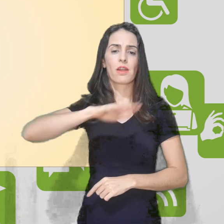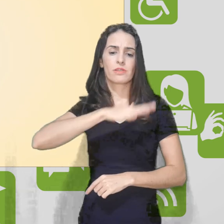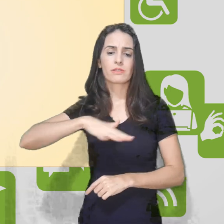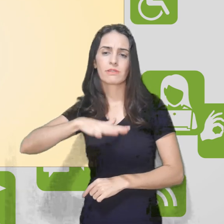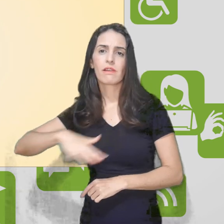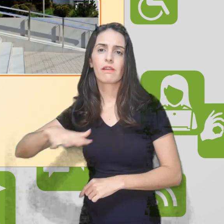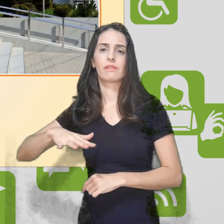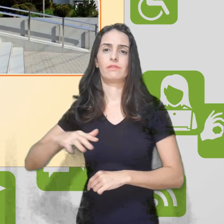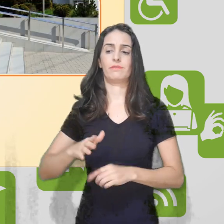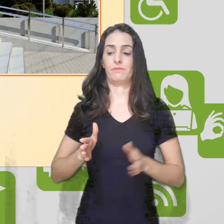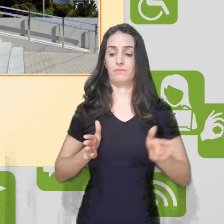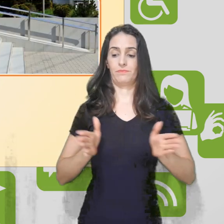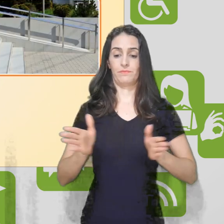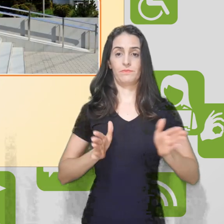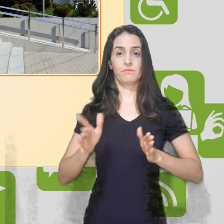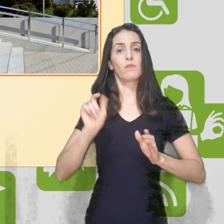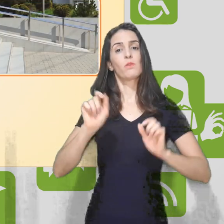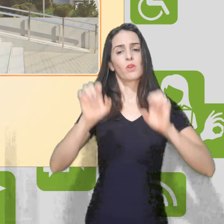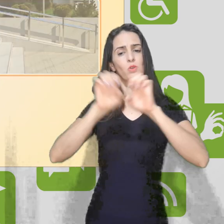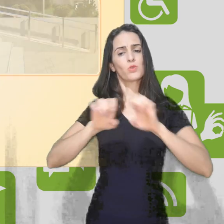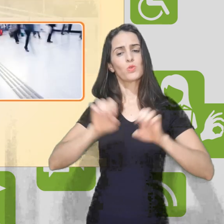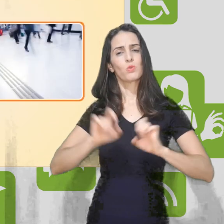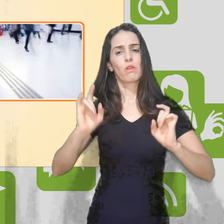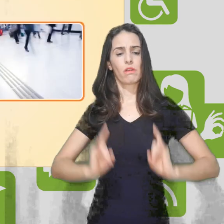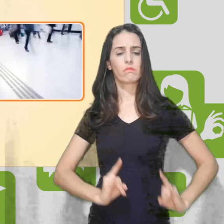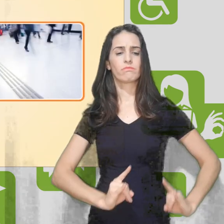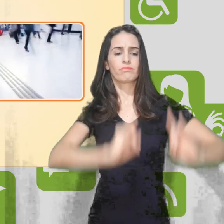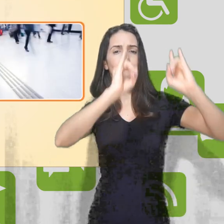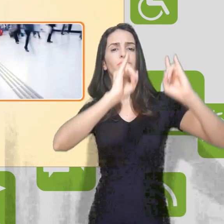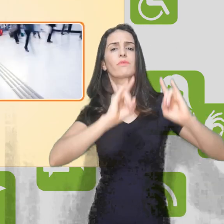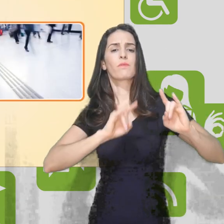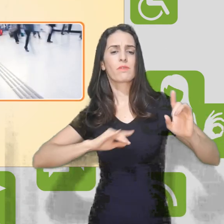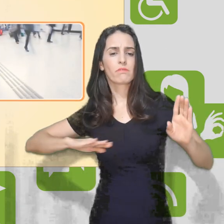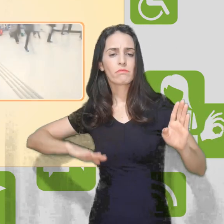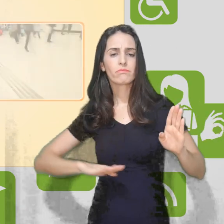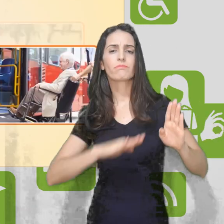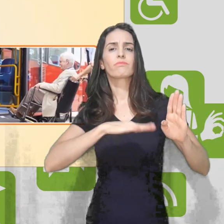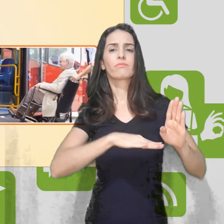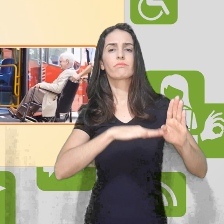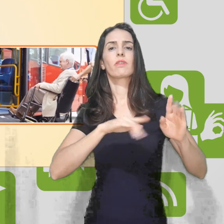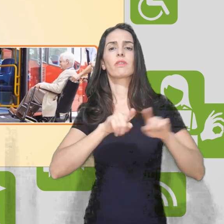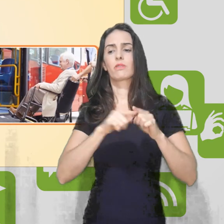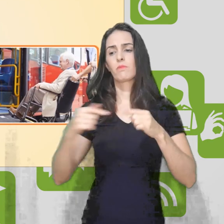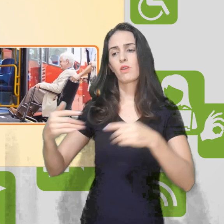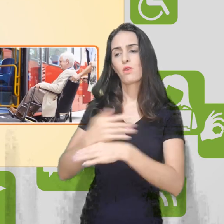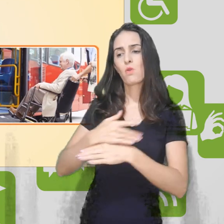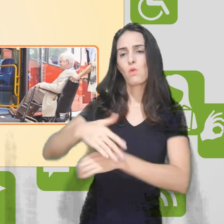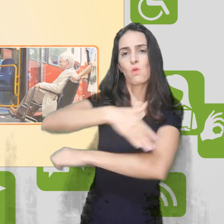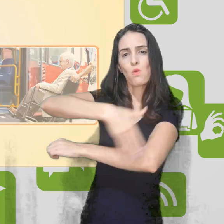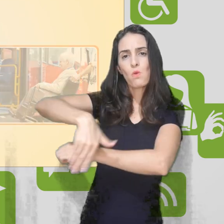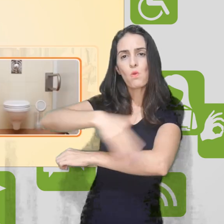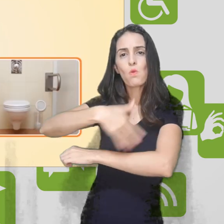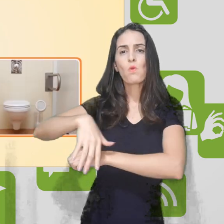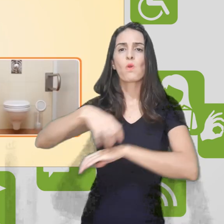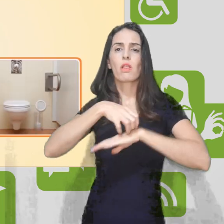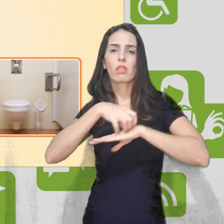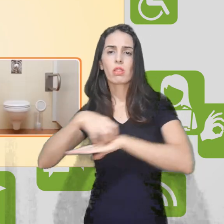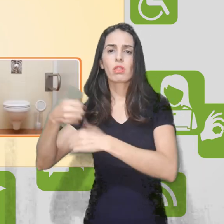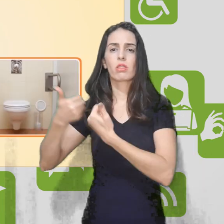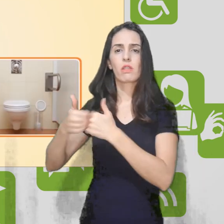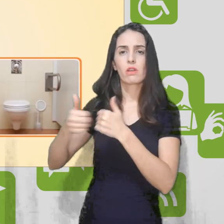A acessibilidade arquitetônica tem relação com fachadas de edifícios, espaços urbanos, meios de